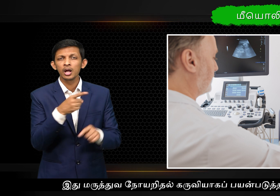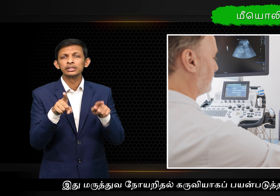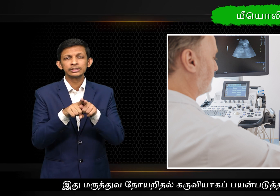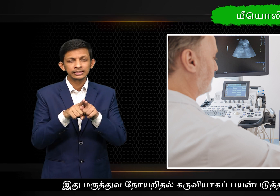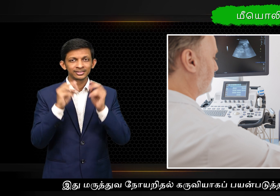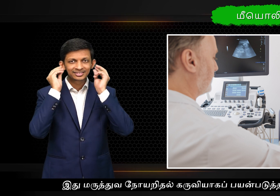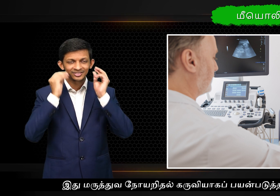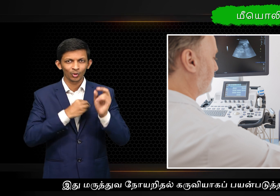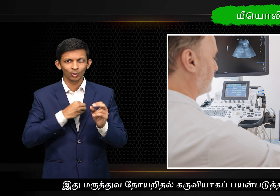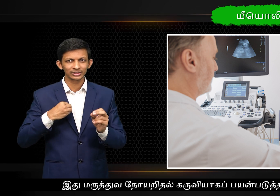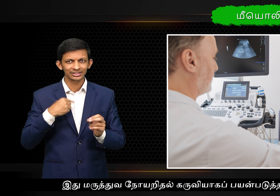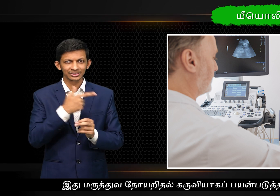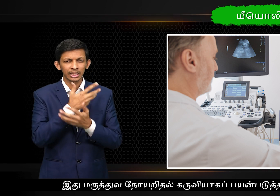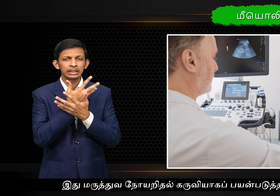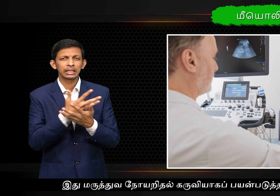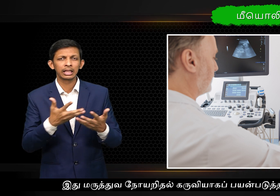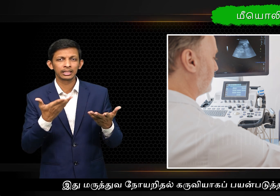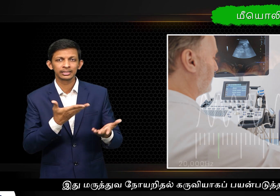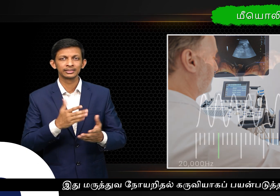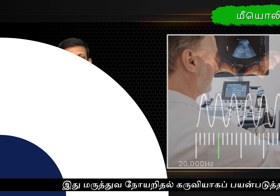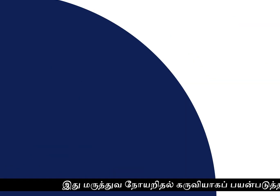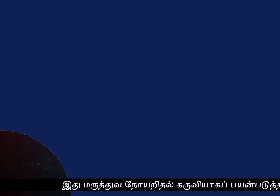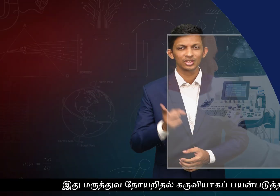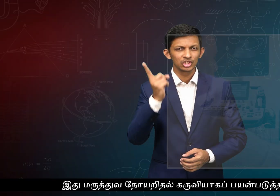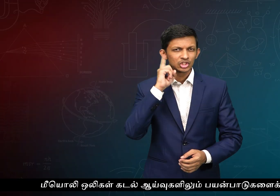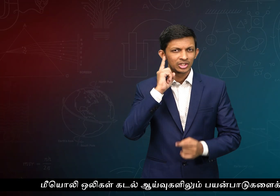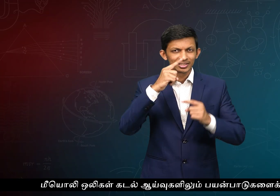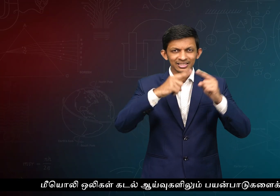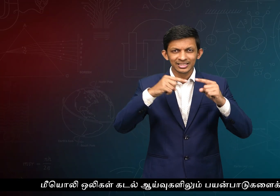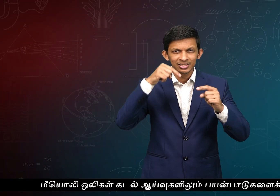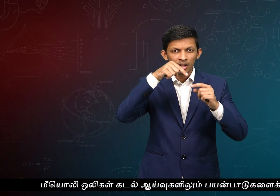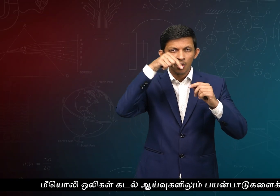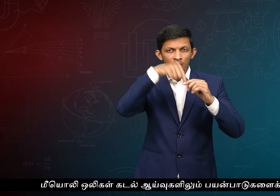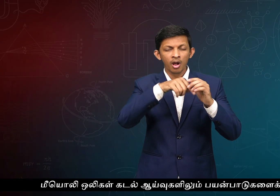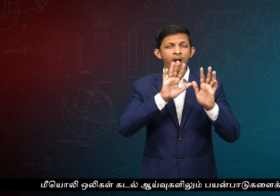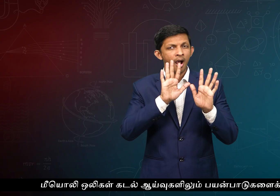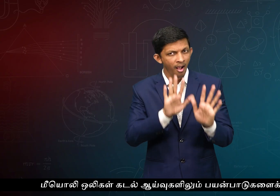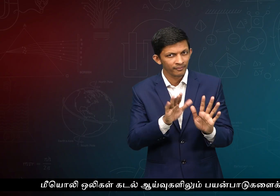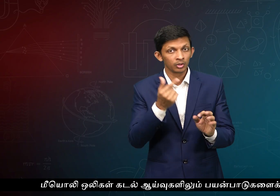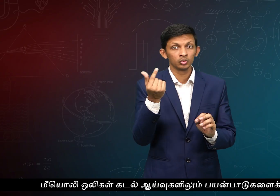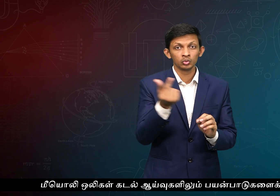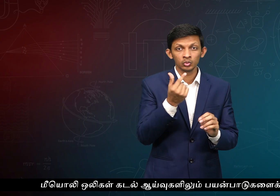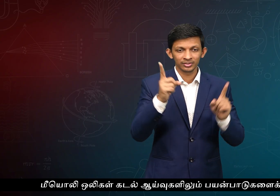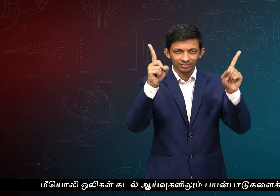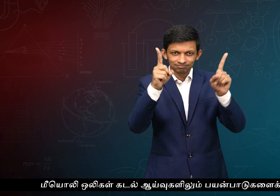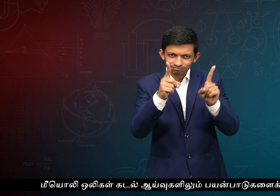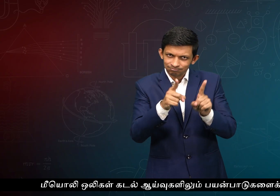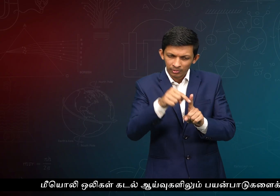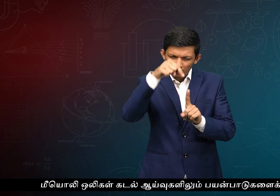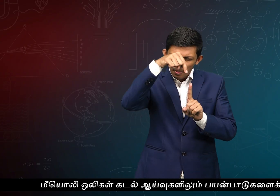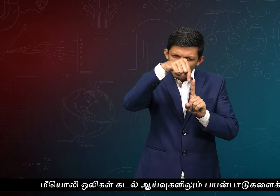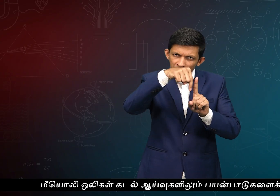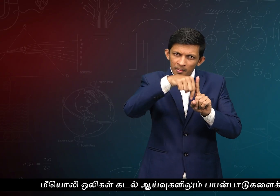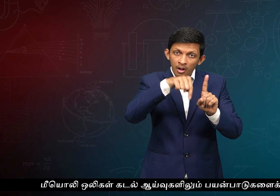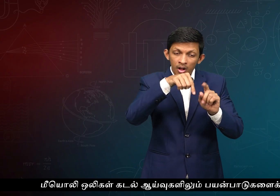இது மருத்துவ நோயறிதல் கருவியாக பயன்படுத்தப்படுகிறது. மீயொலி ஒலிகள் கடல் ஆய்வுகளிலும்